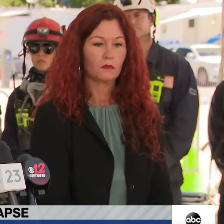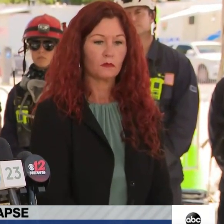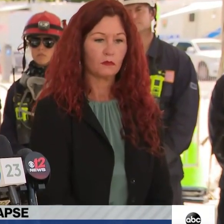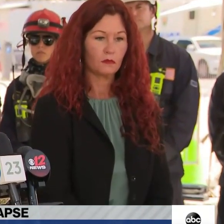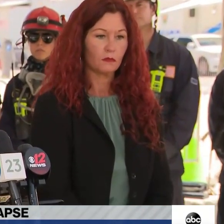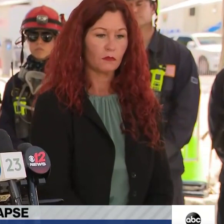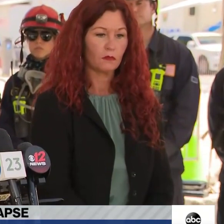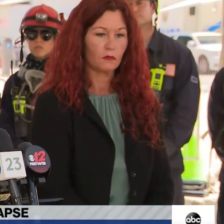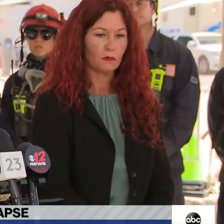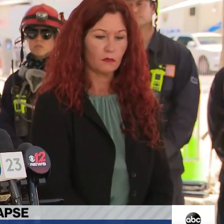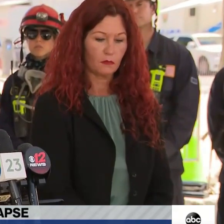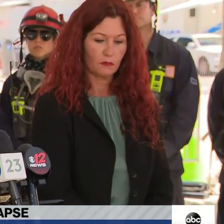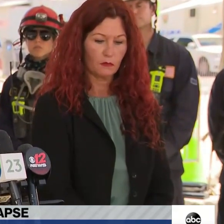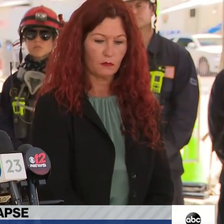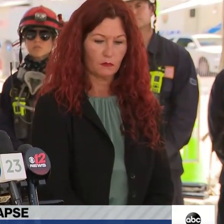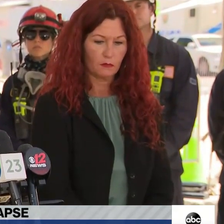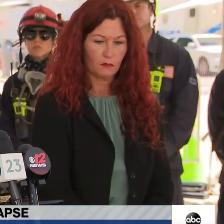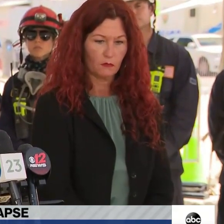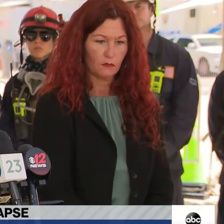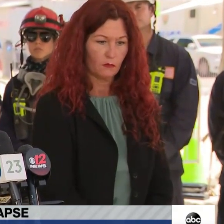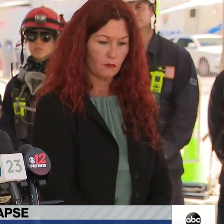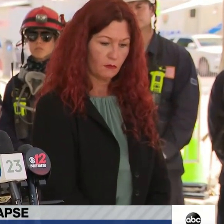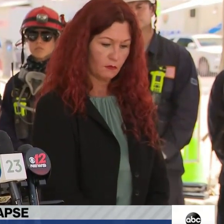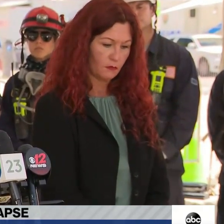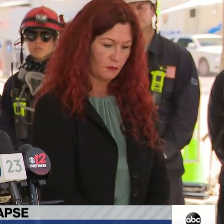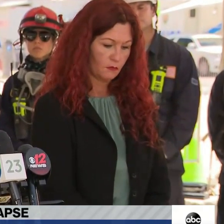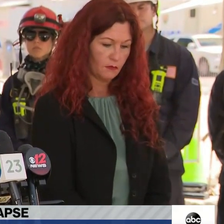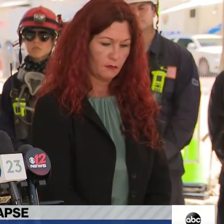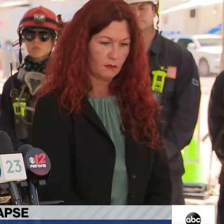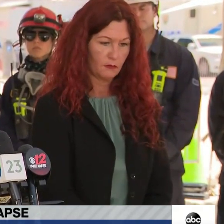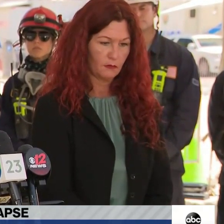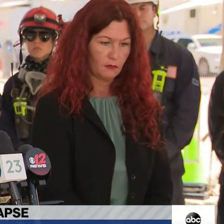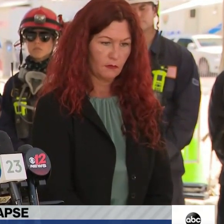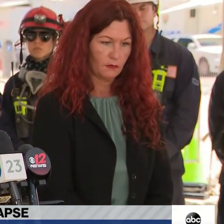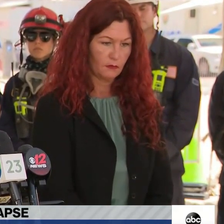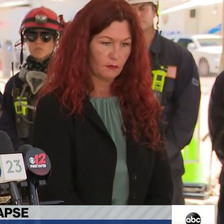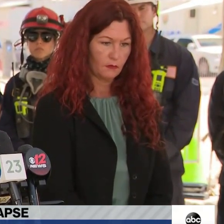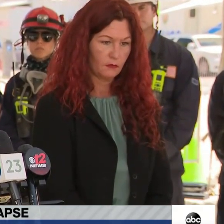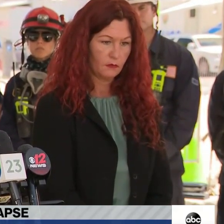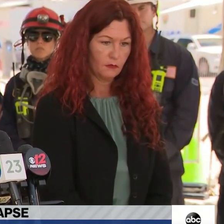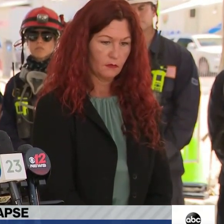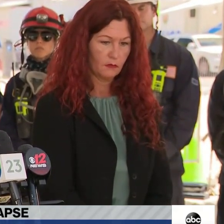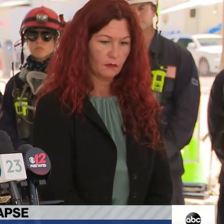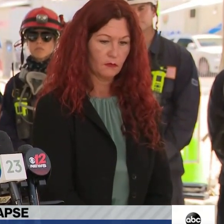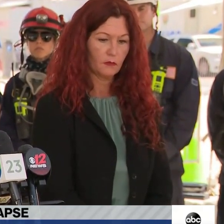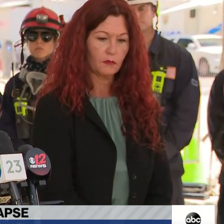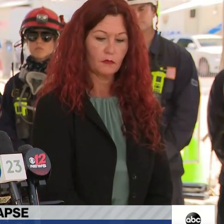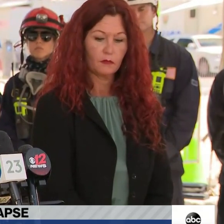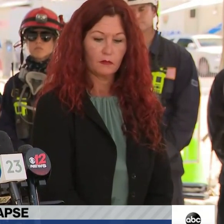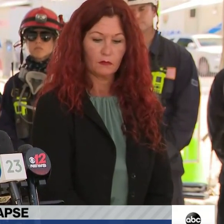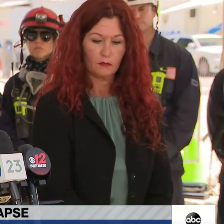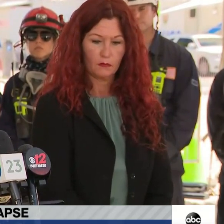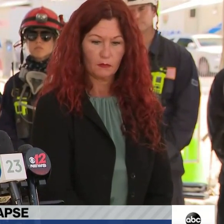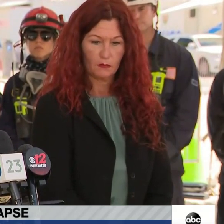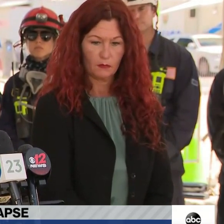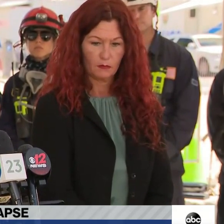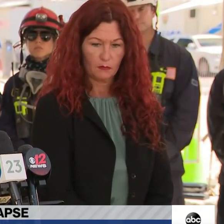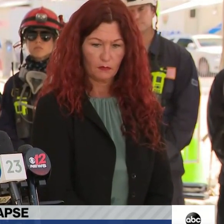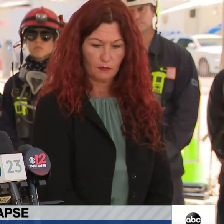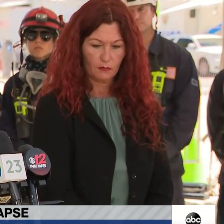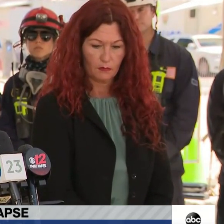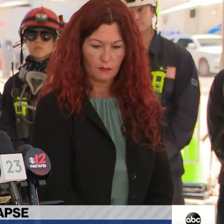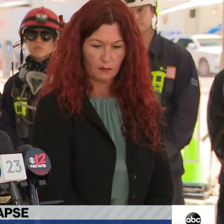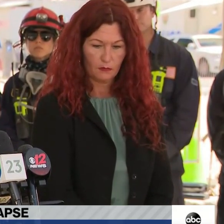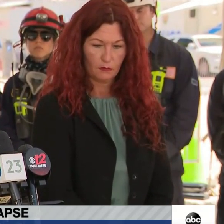de Emergencias de Miami-Dade continúa monitoreando la tormenta tropical Elsa mientras se acerca rápidamente hacia